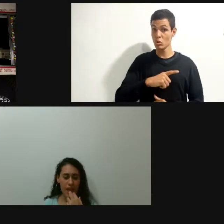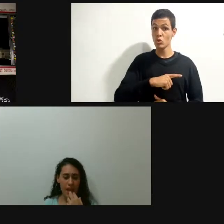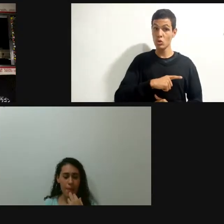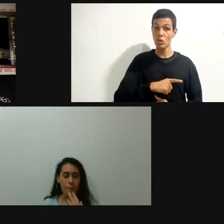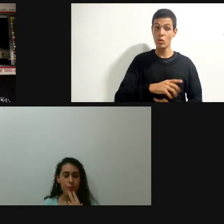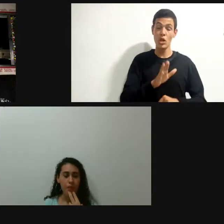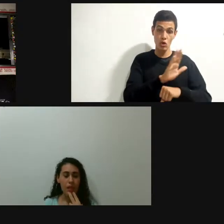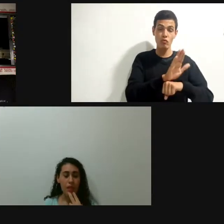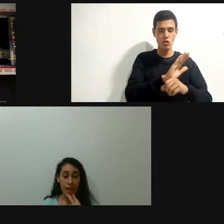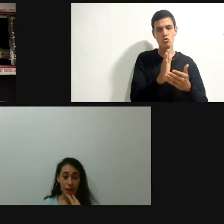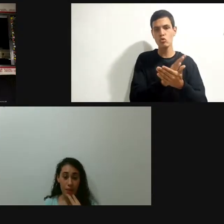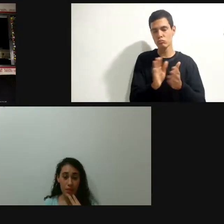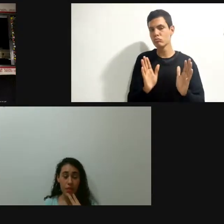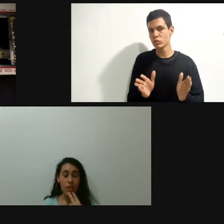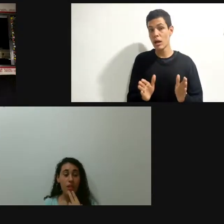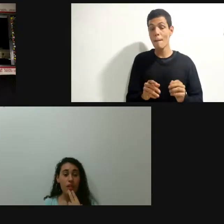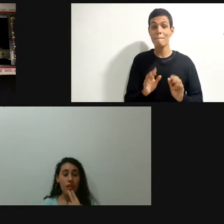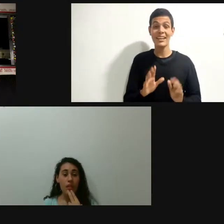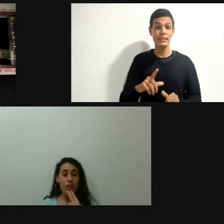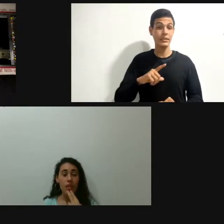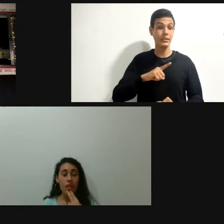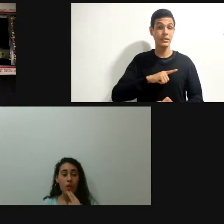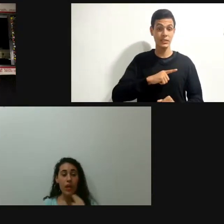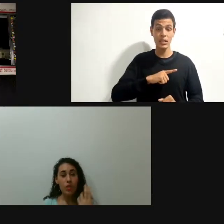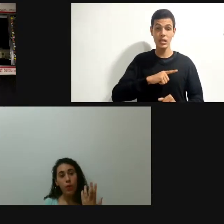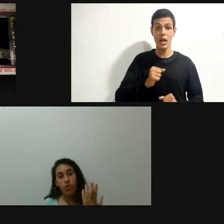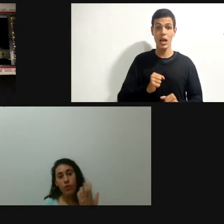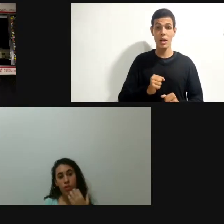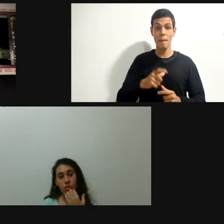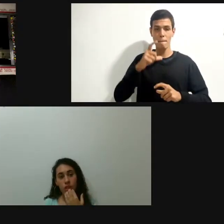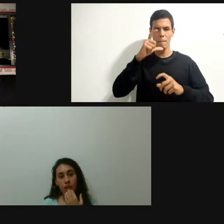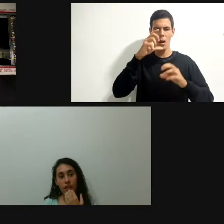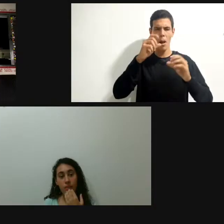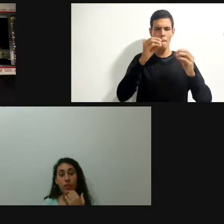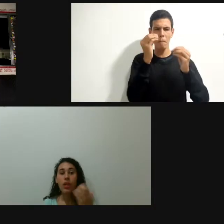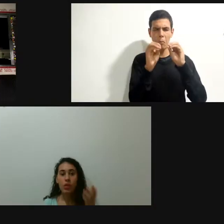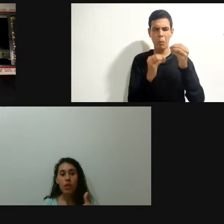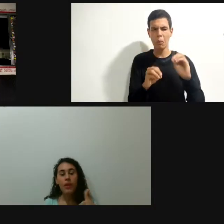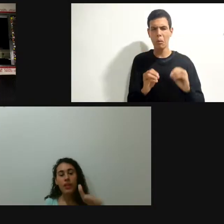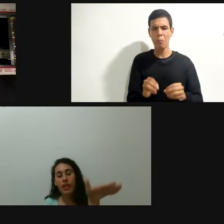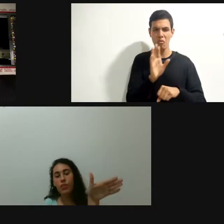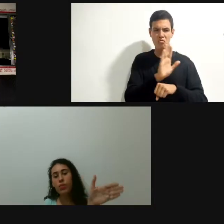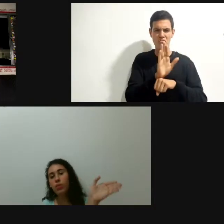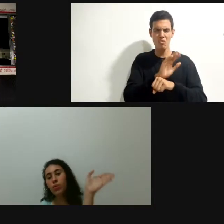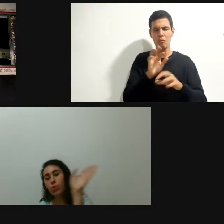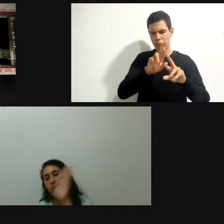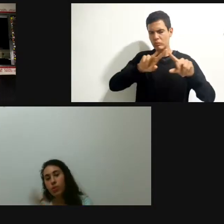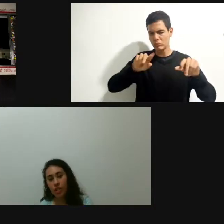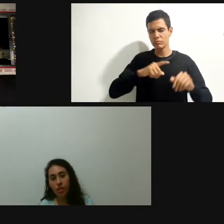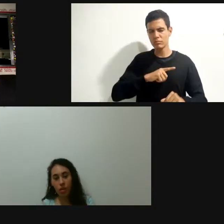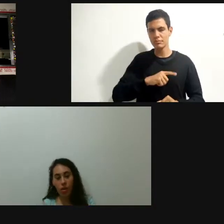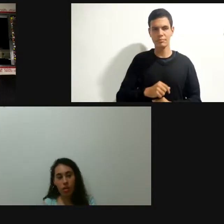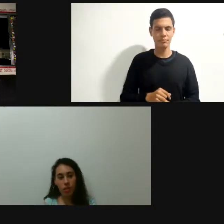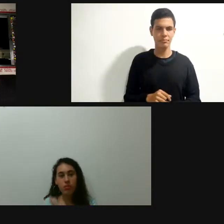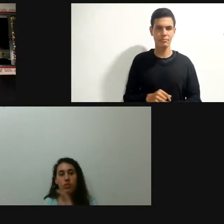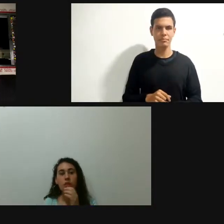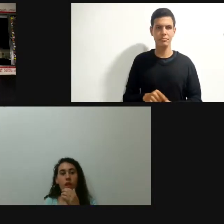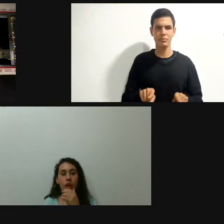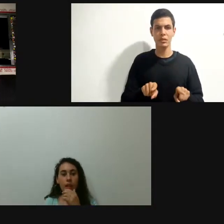mais Reels. E, no caso, eu posto mais no Instagram. Eu também tenho no